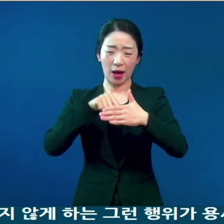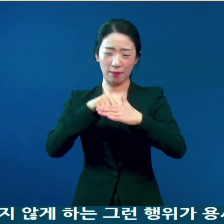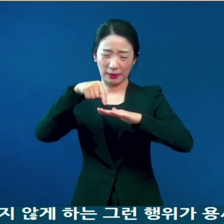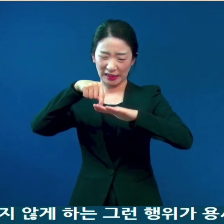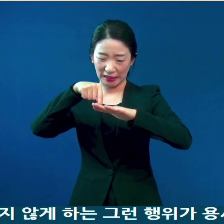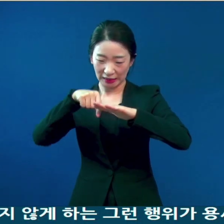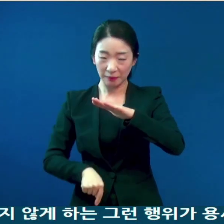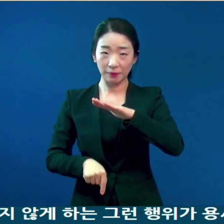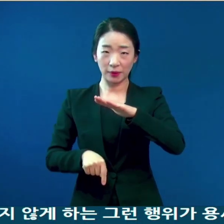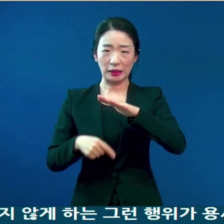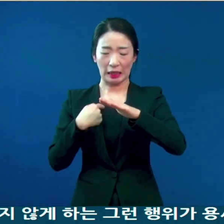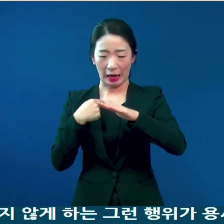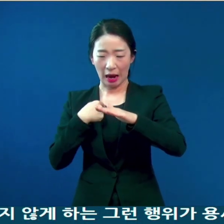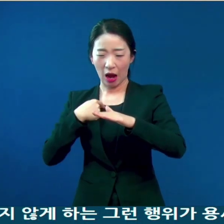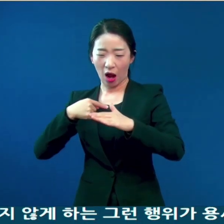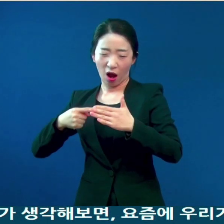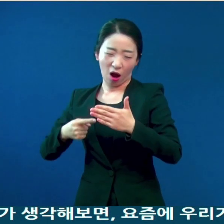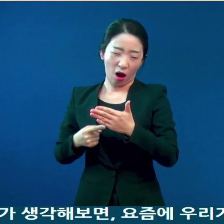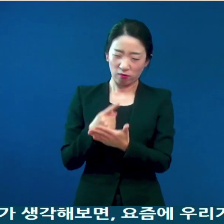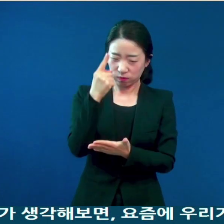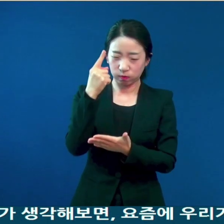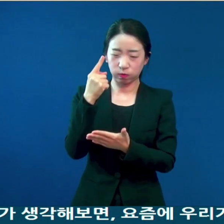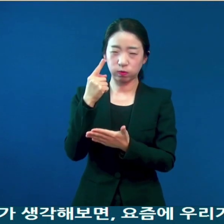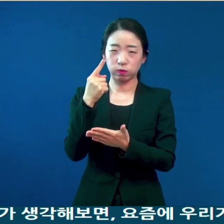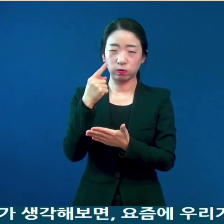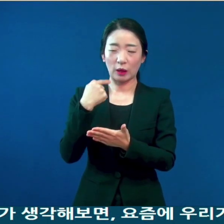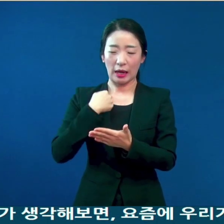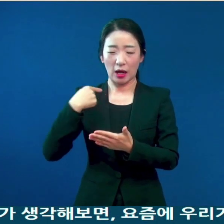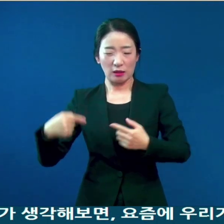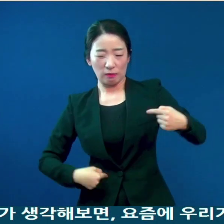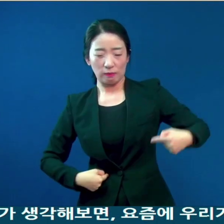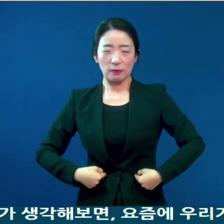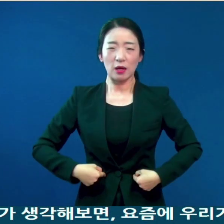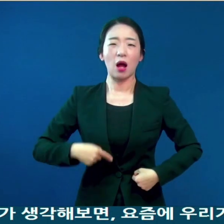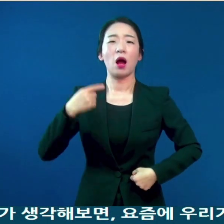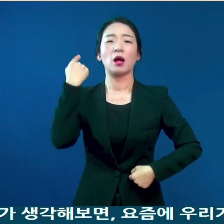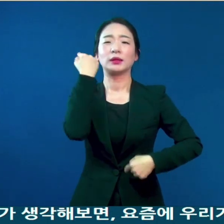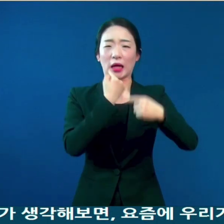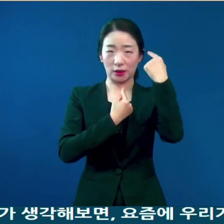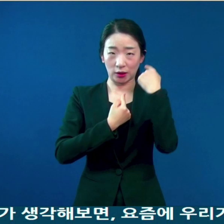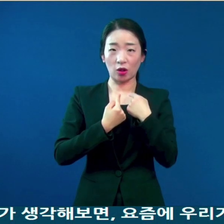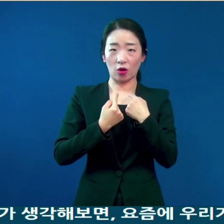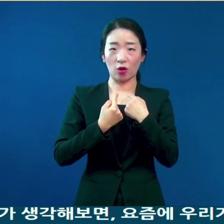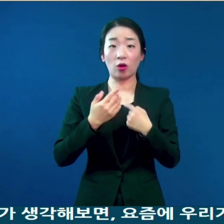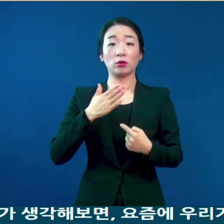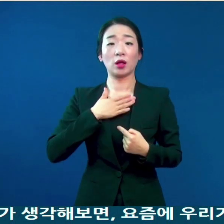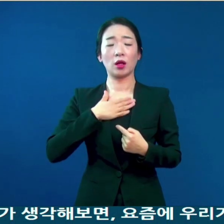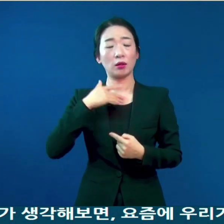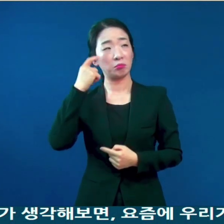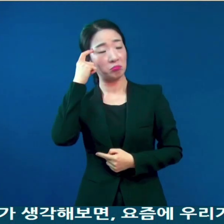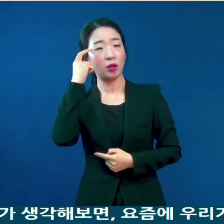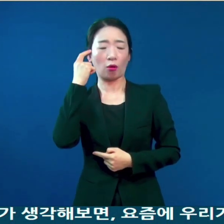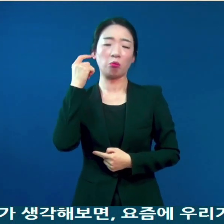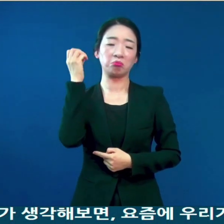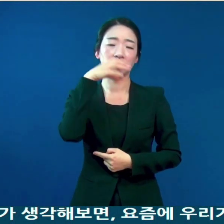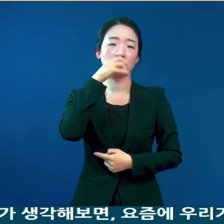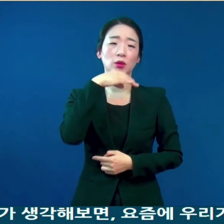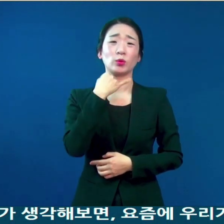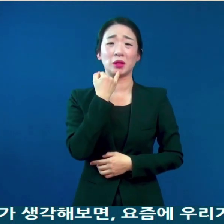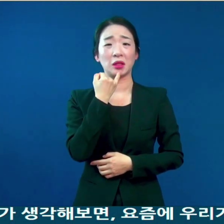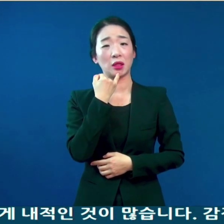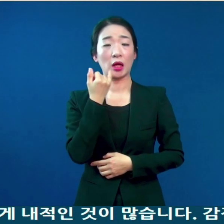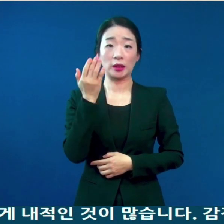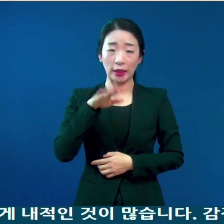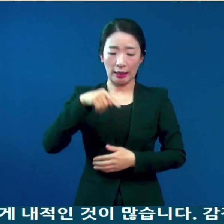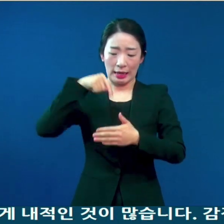깊게 핥힌 흔적들, 이런 것들이 내가 생각하기에는 치료된 것 같은데 여전히 남아